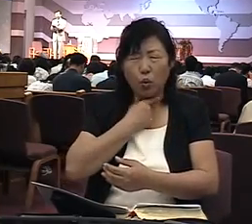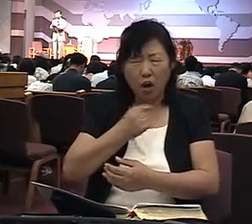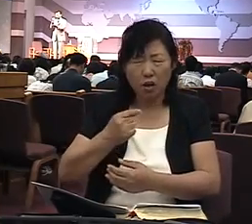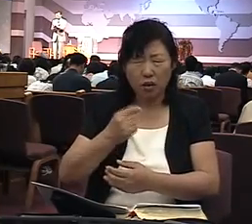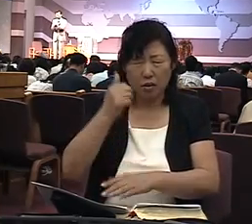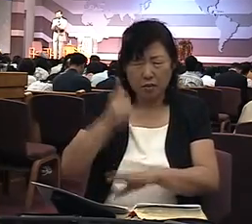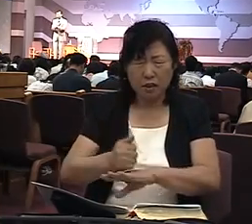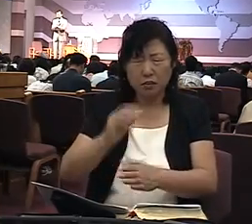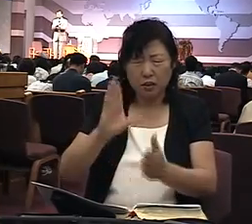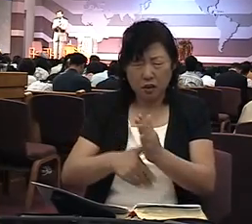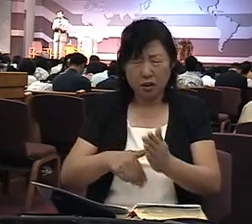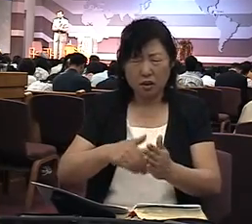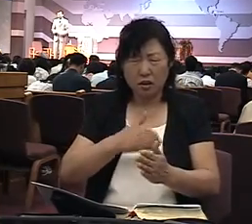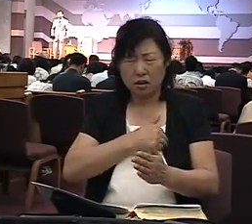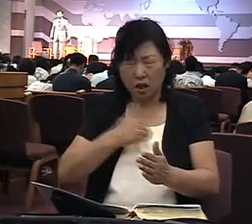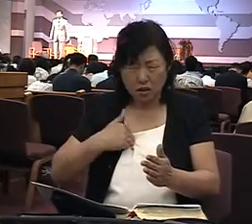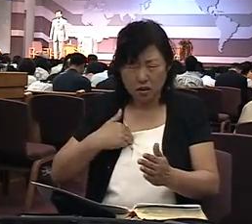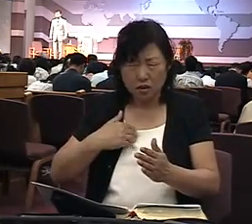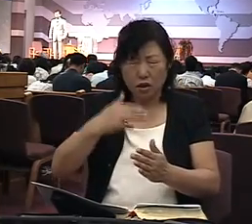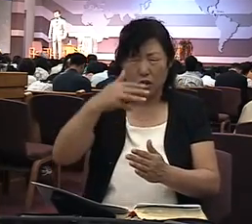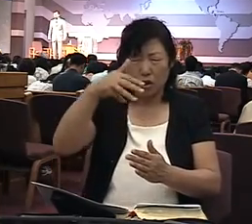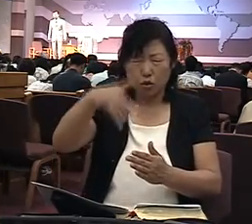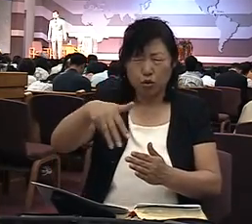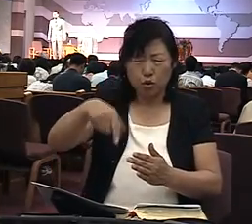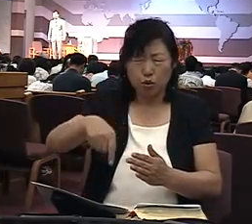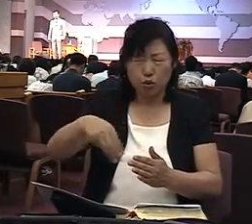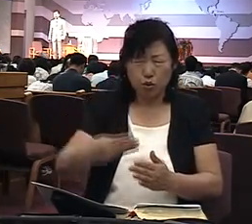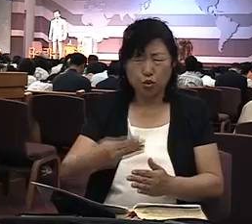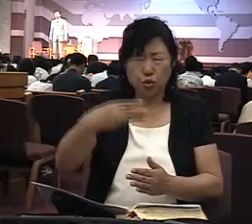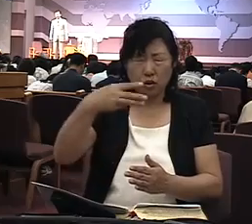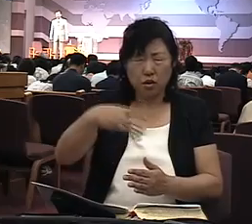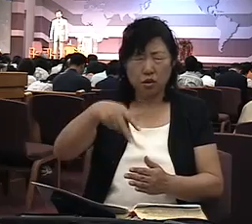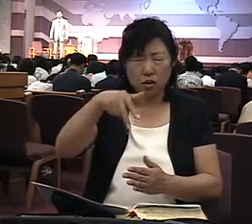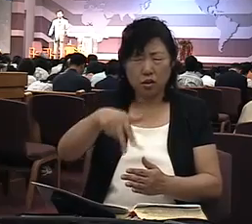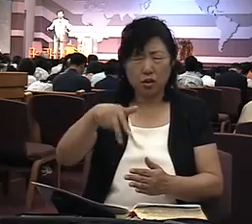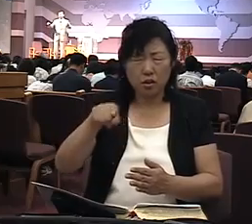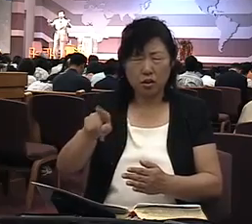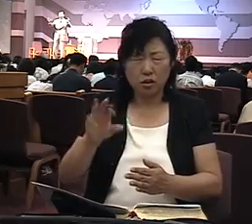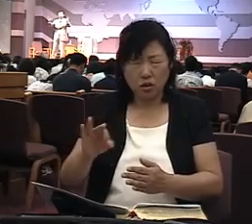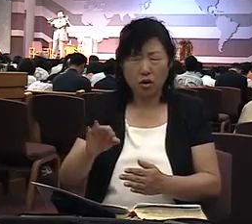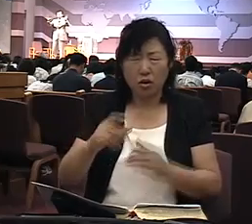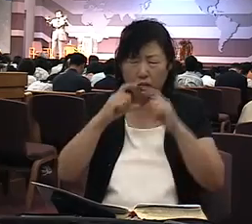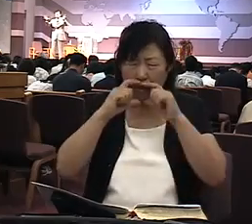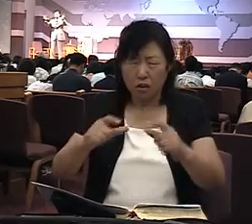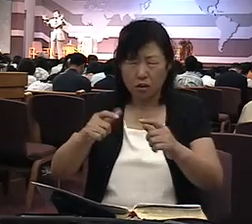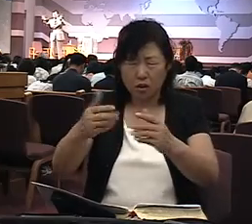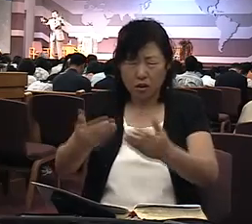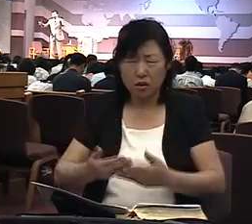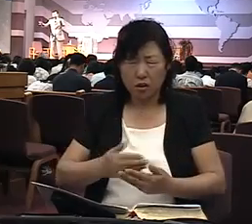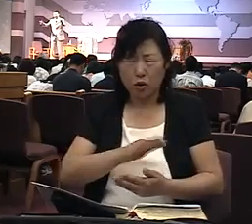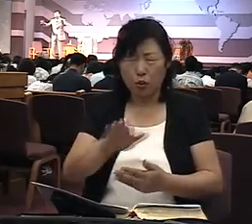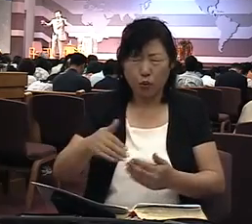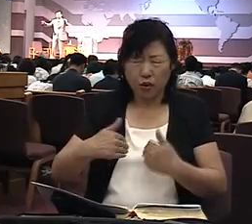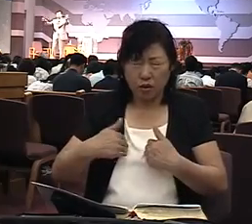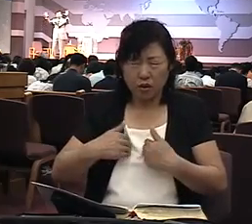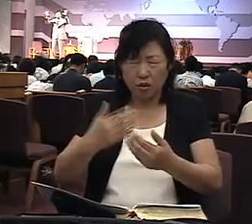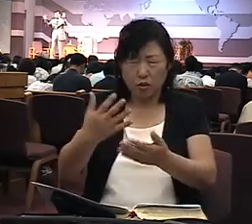자신만만하게 출정 명령을 내리시고 우리를 보내실 수 있는 그러한 역사가 주여 우리 교회, 그리고